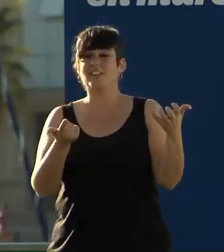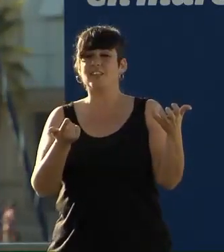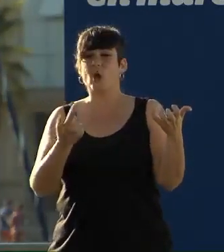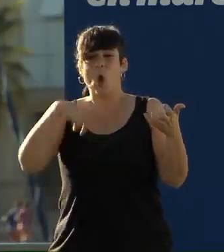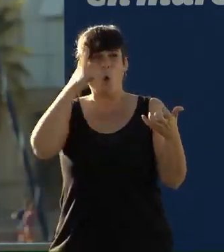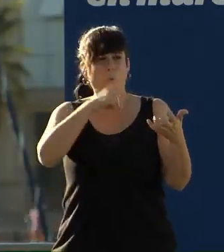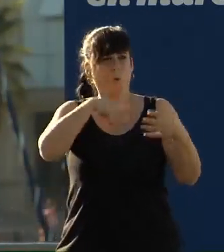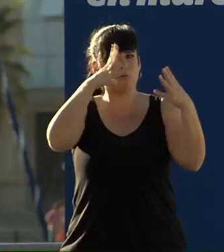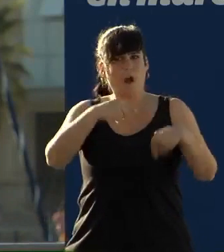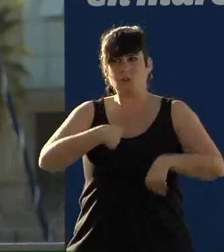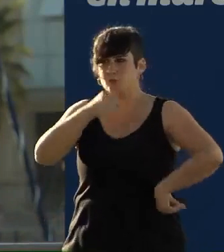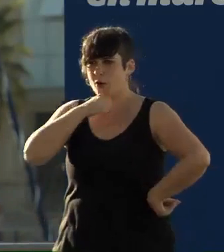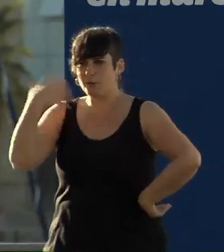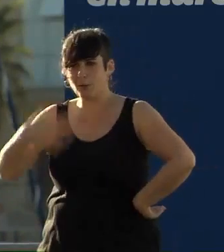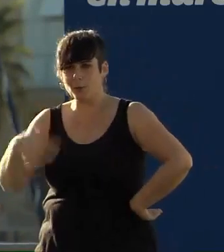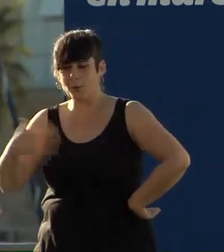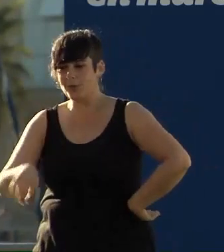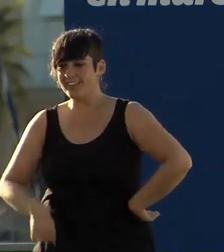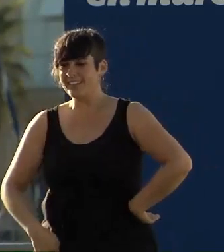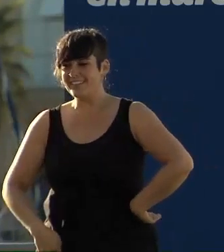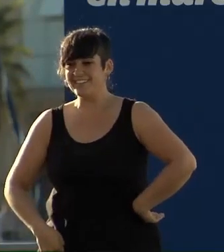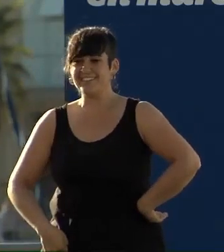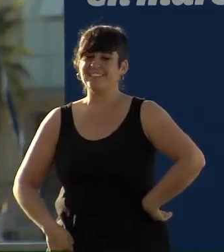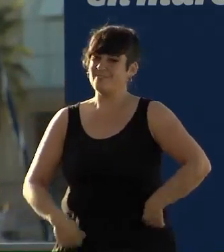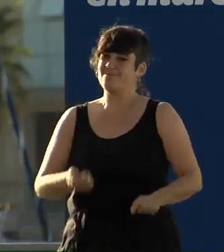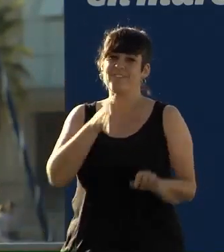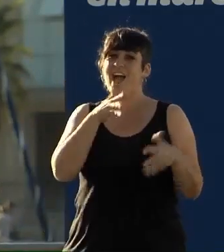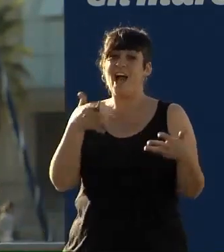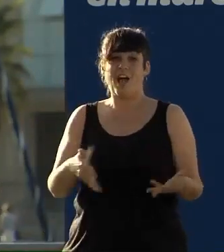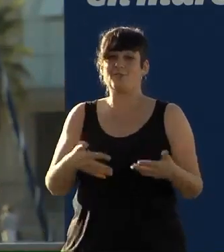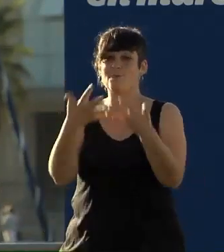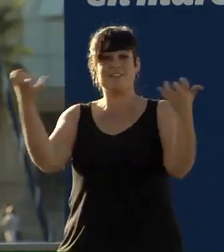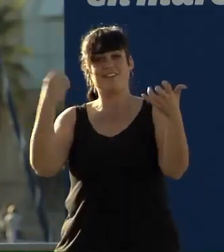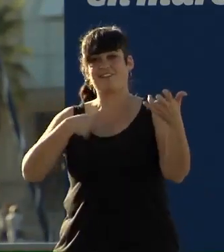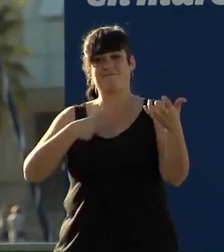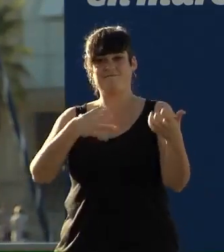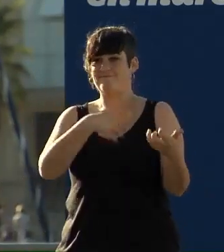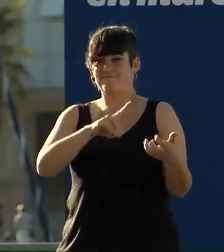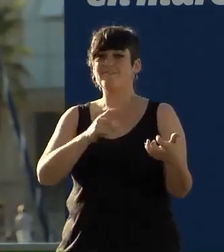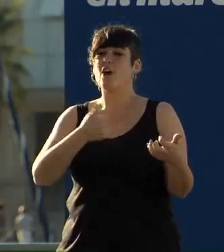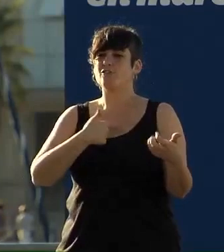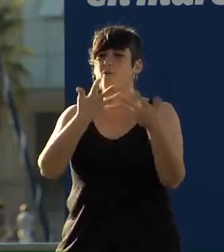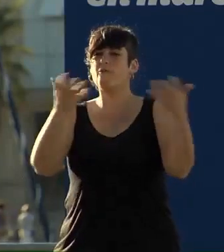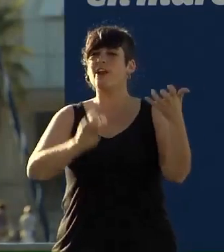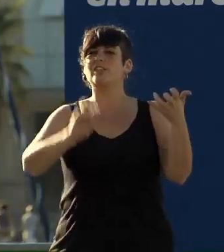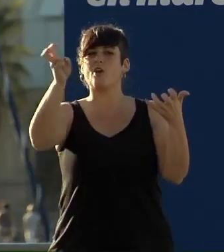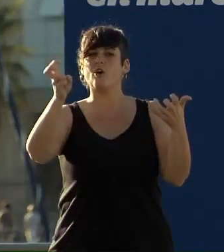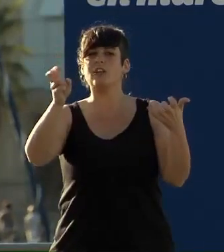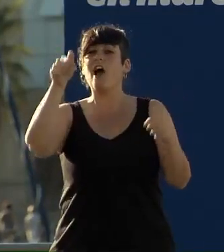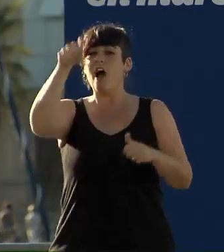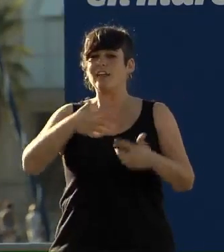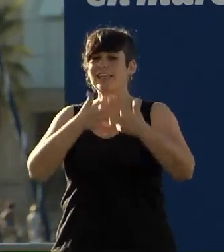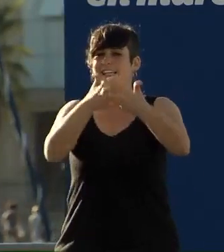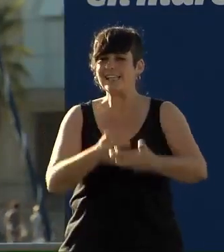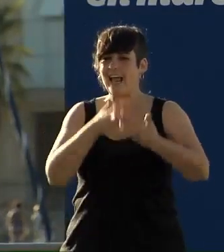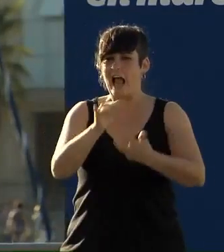"Cuánta puta e yo tan viejo". Non, hoxe o que quero é recordar aquela outra. Estamos en guerra,